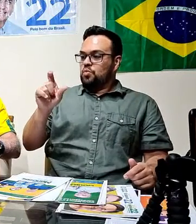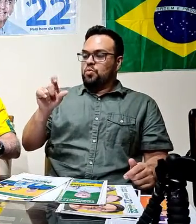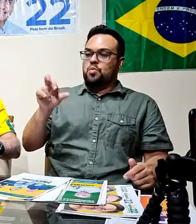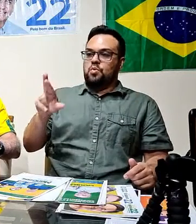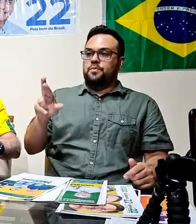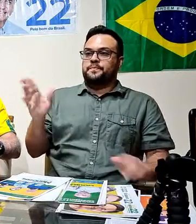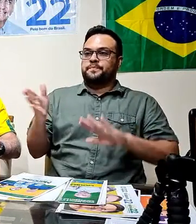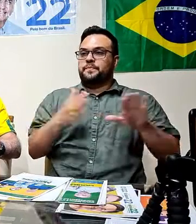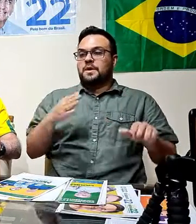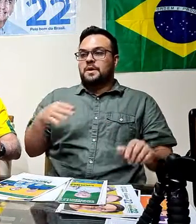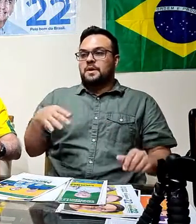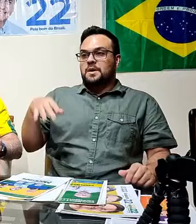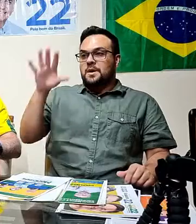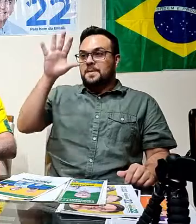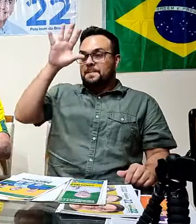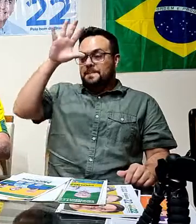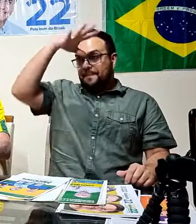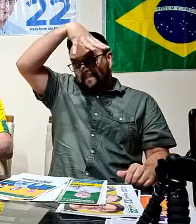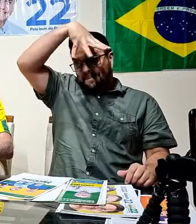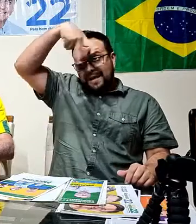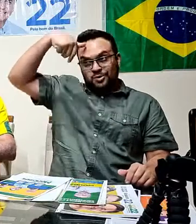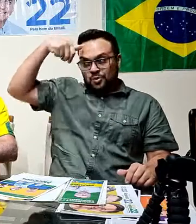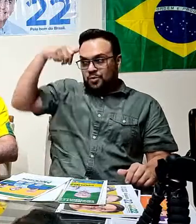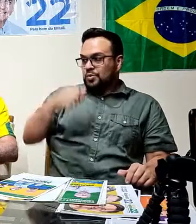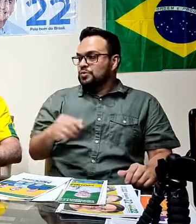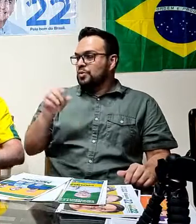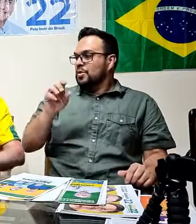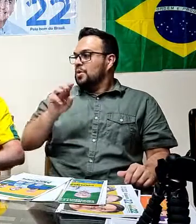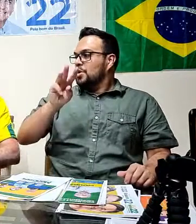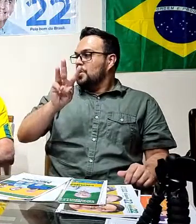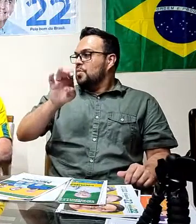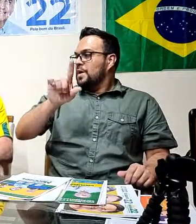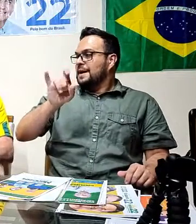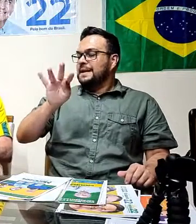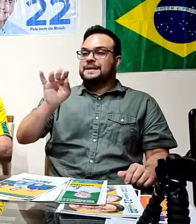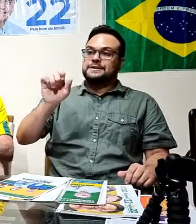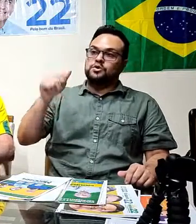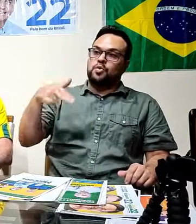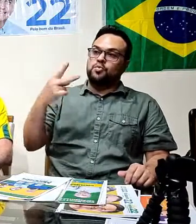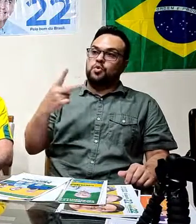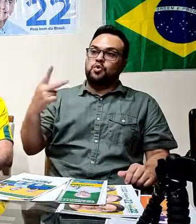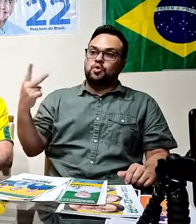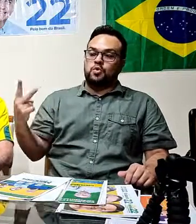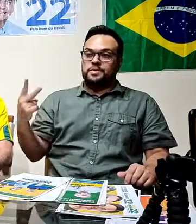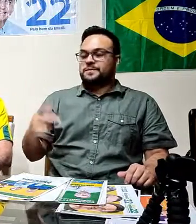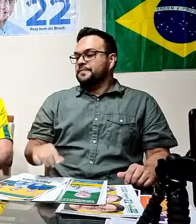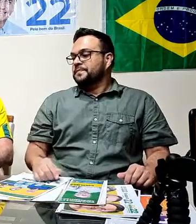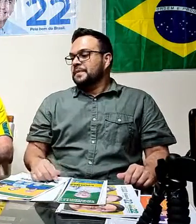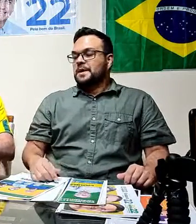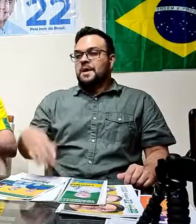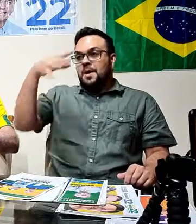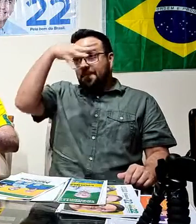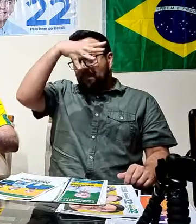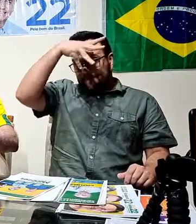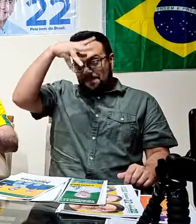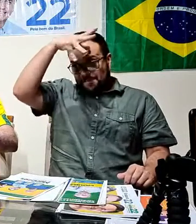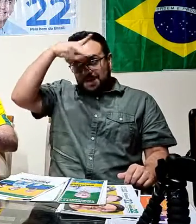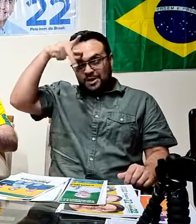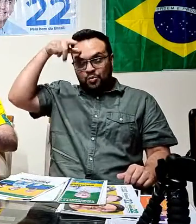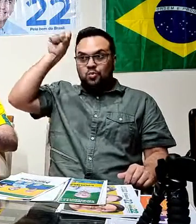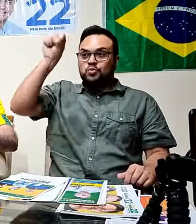o nosso senador Wellington, 222, vem para a reeleição. E Mato Grosso do Sul,